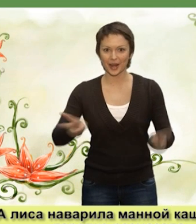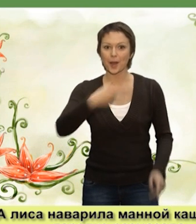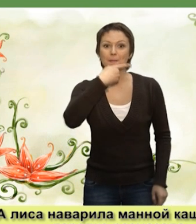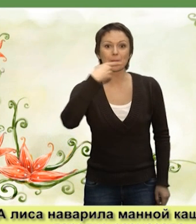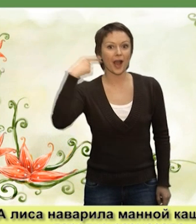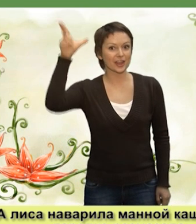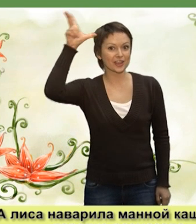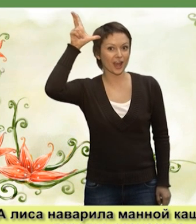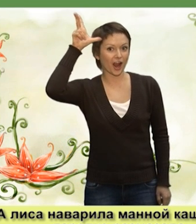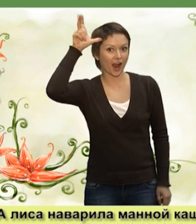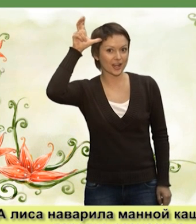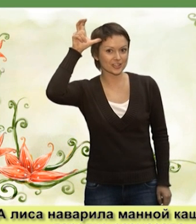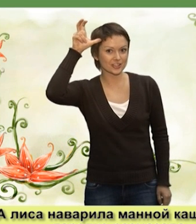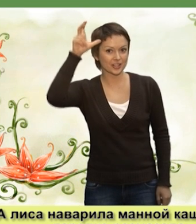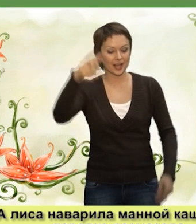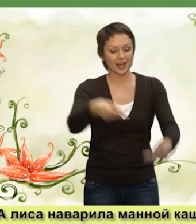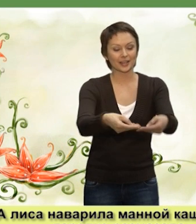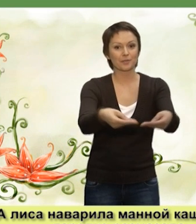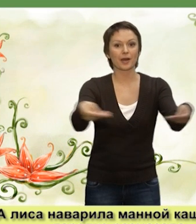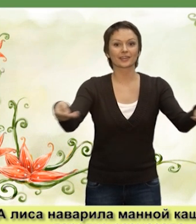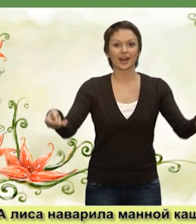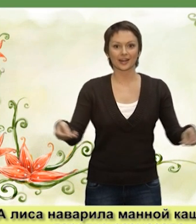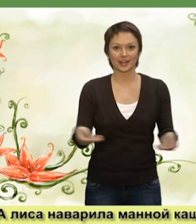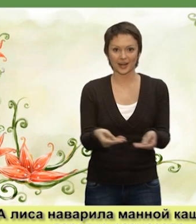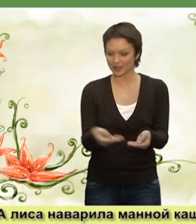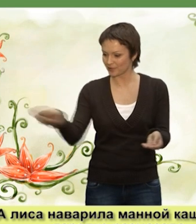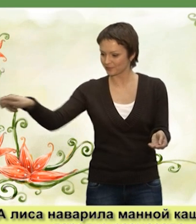манной каши и по тарелке